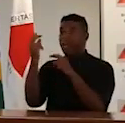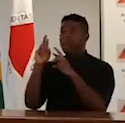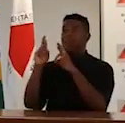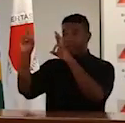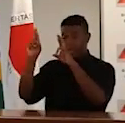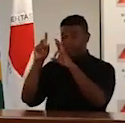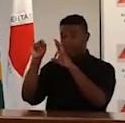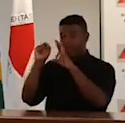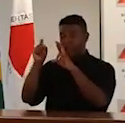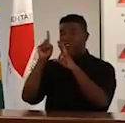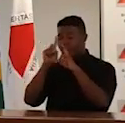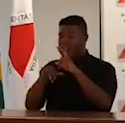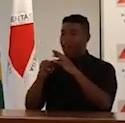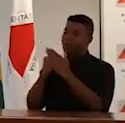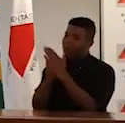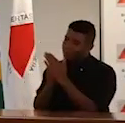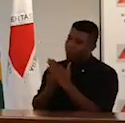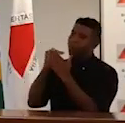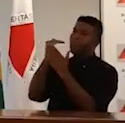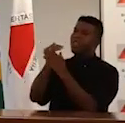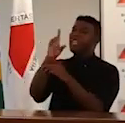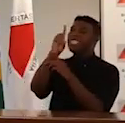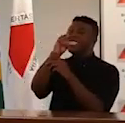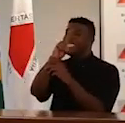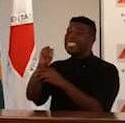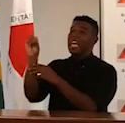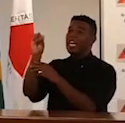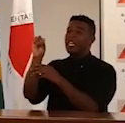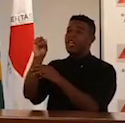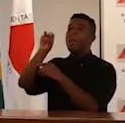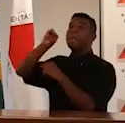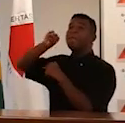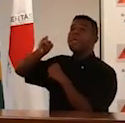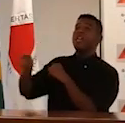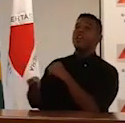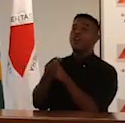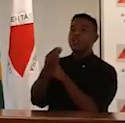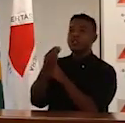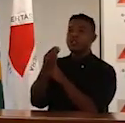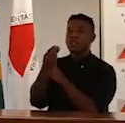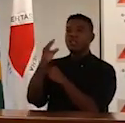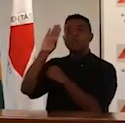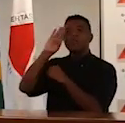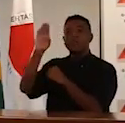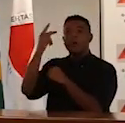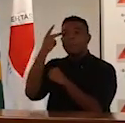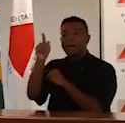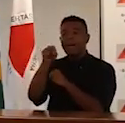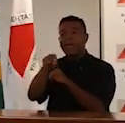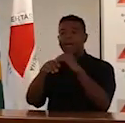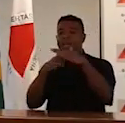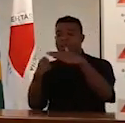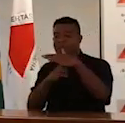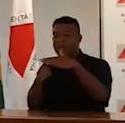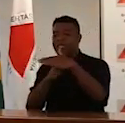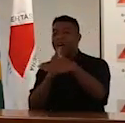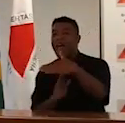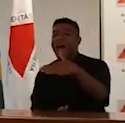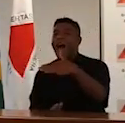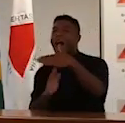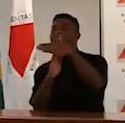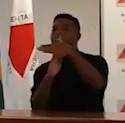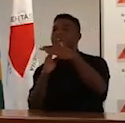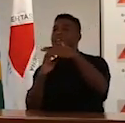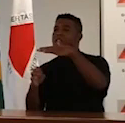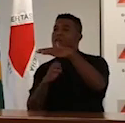permitir uma cobertura adicional de 100 milhões de uma carteira de crédito, sobretudo para empresas até o porte médio, que